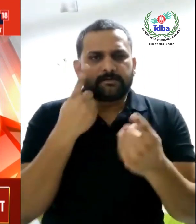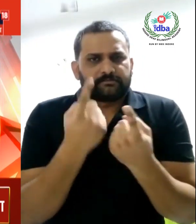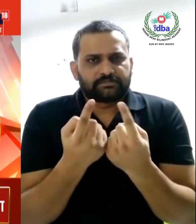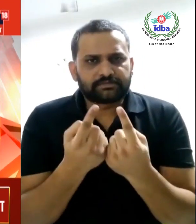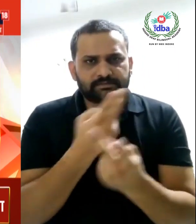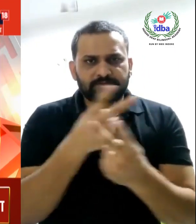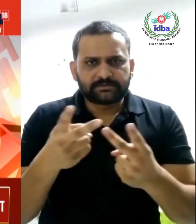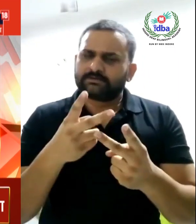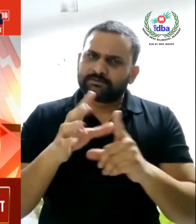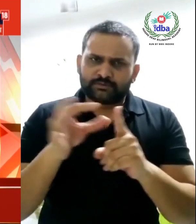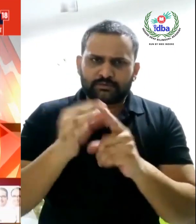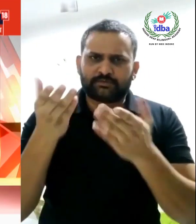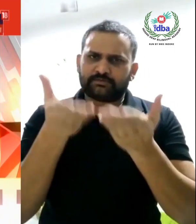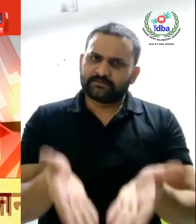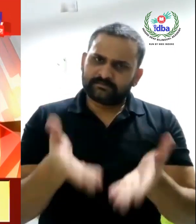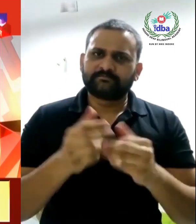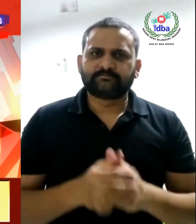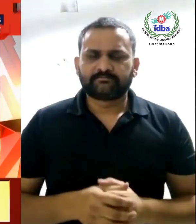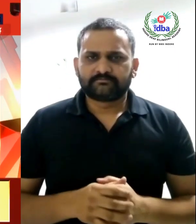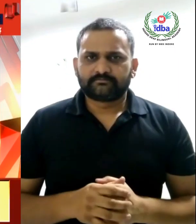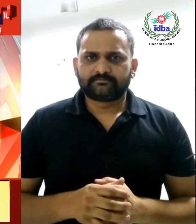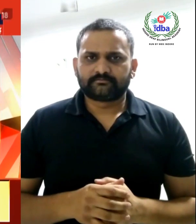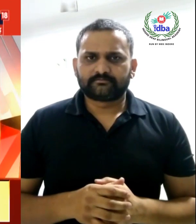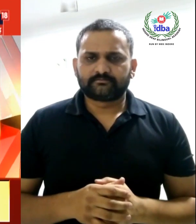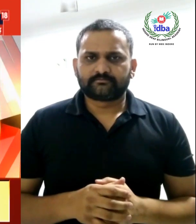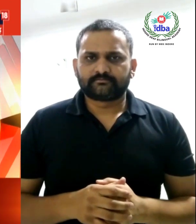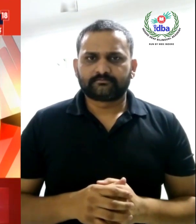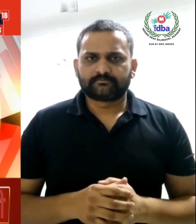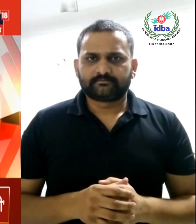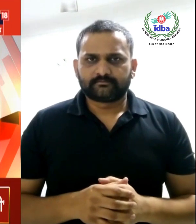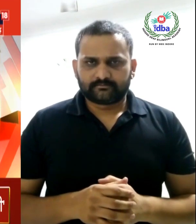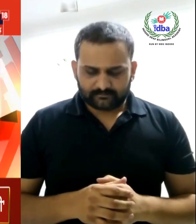निरीक्षकों को पंजीकृत करने का कार्य किया जाएगा।